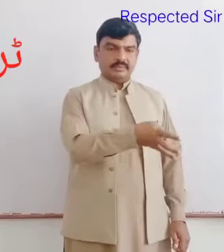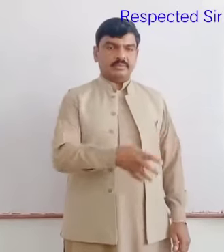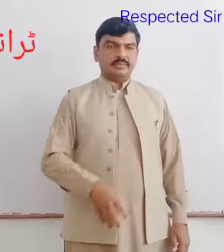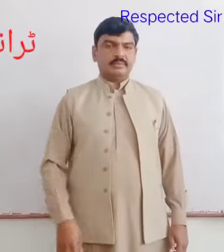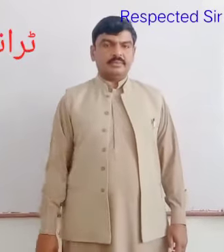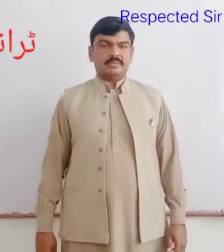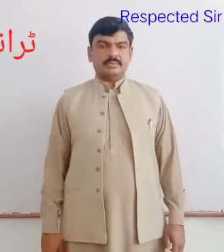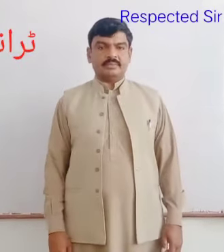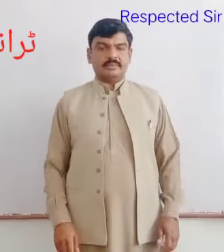ट्रांसिस्टर,